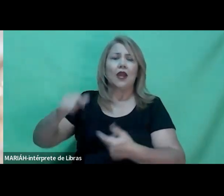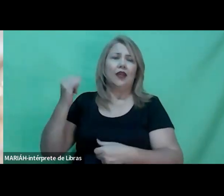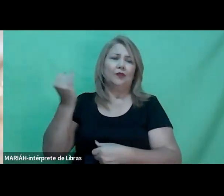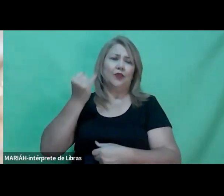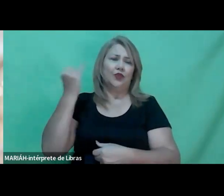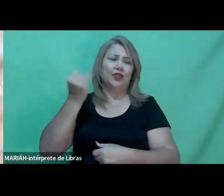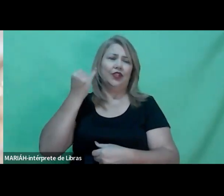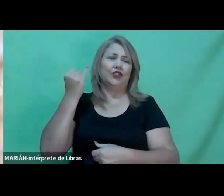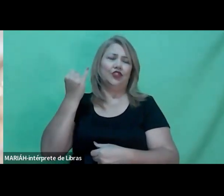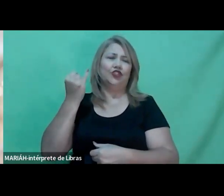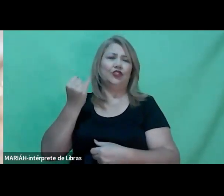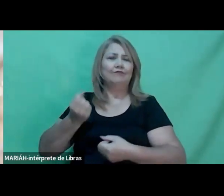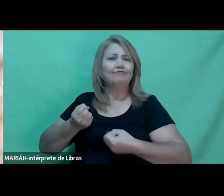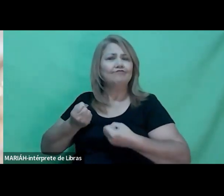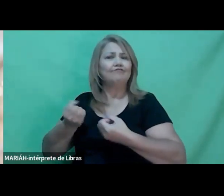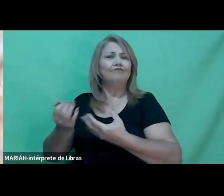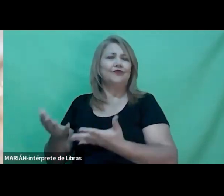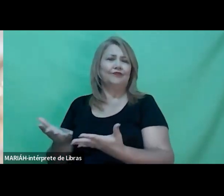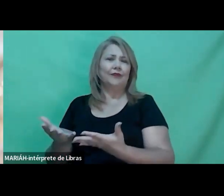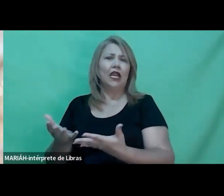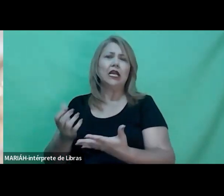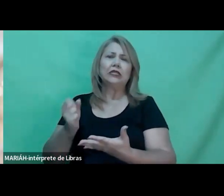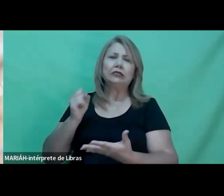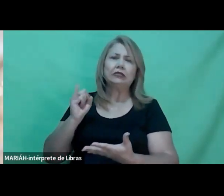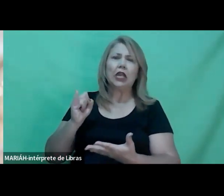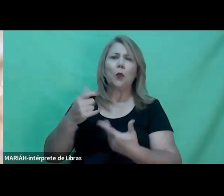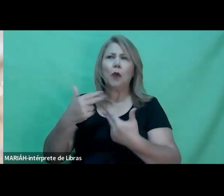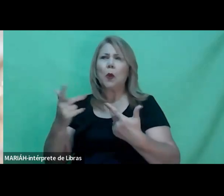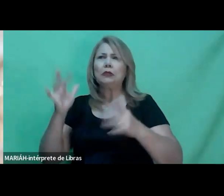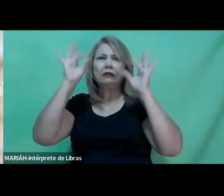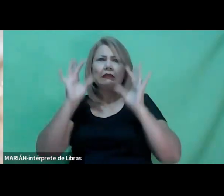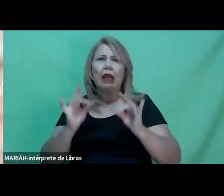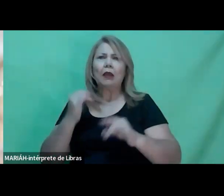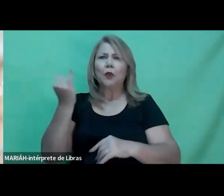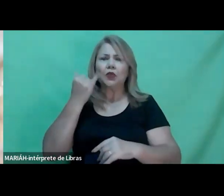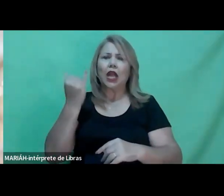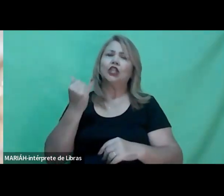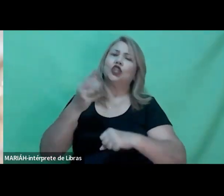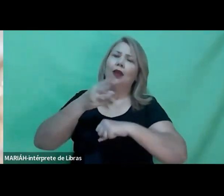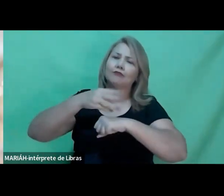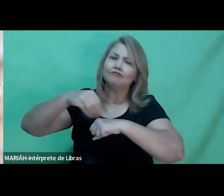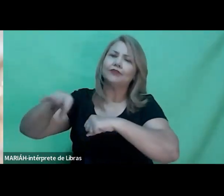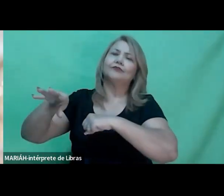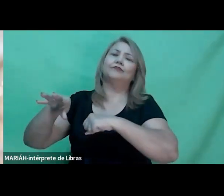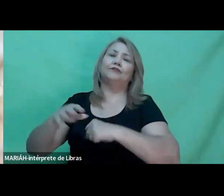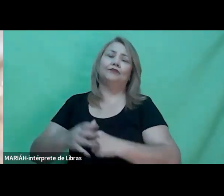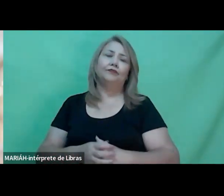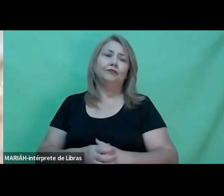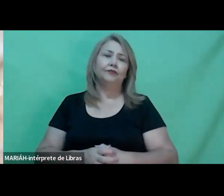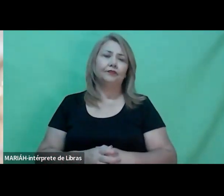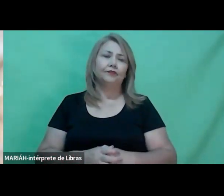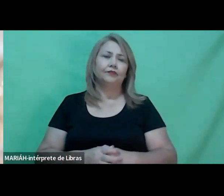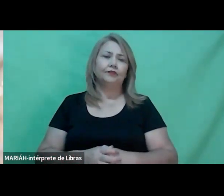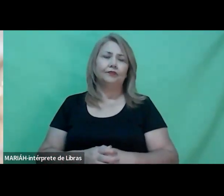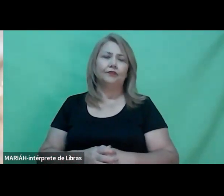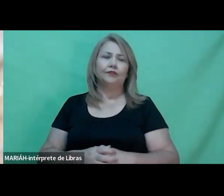caer en demasiados detalles que puedan hacer que la atención en lo importante se desvíe los